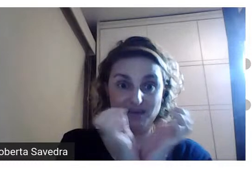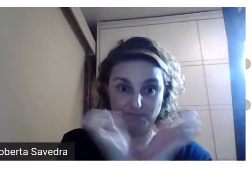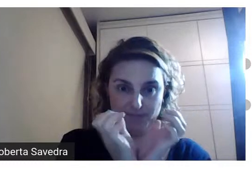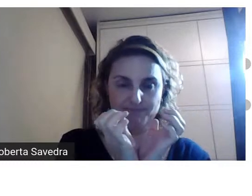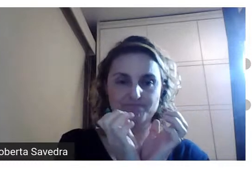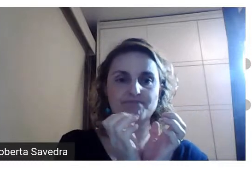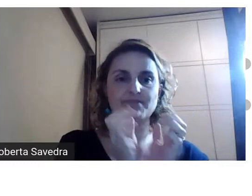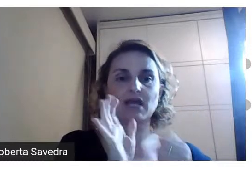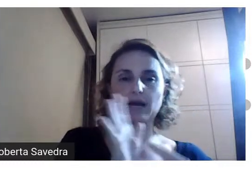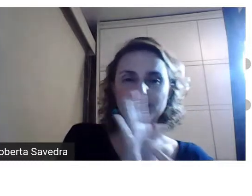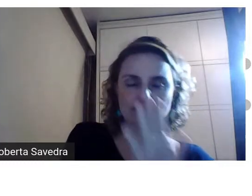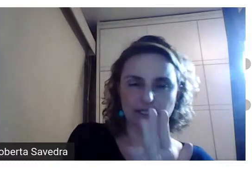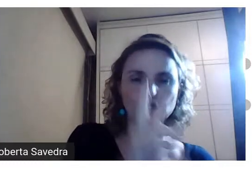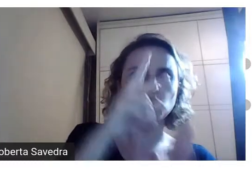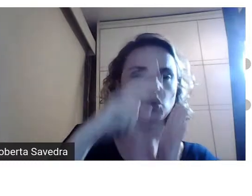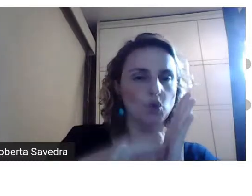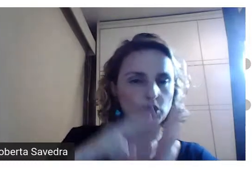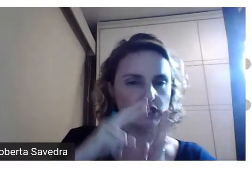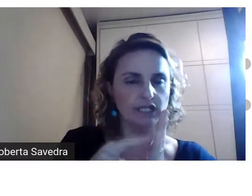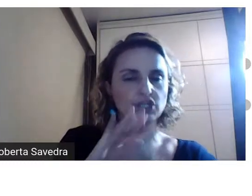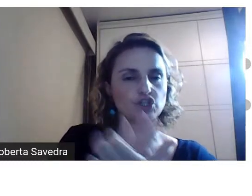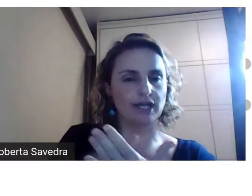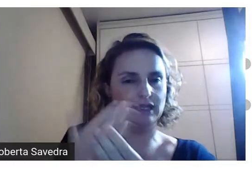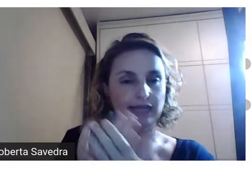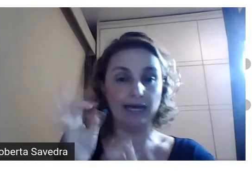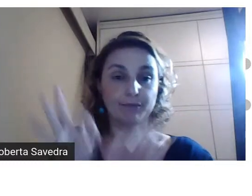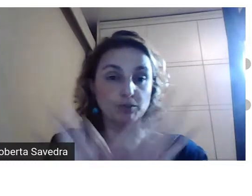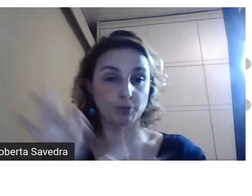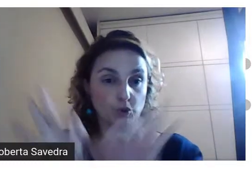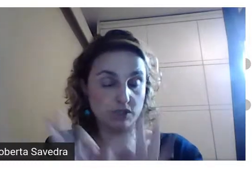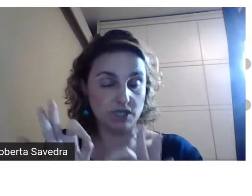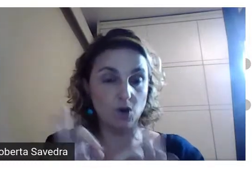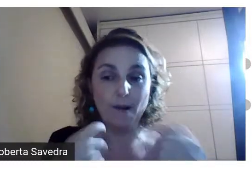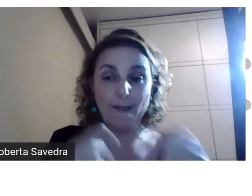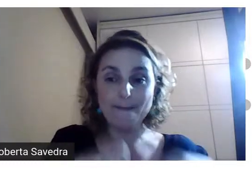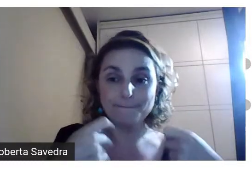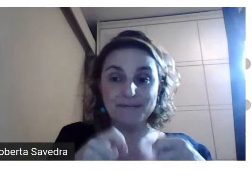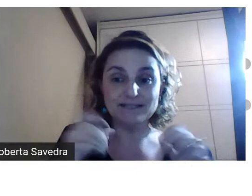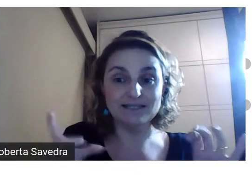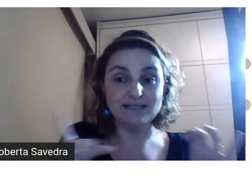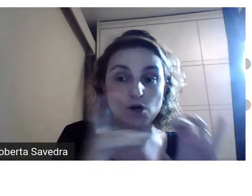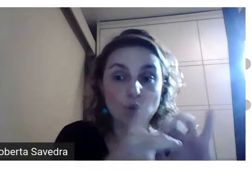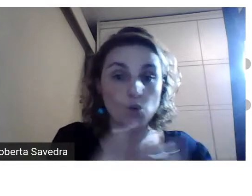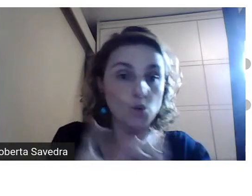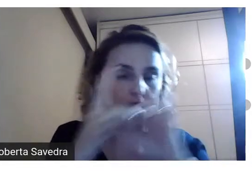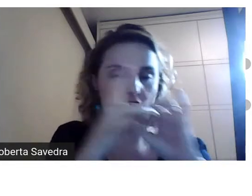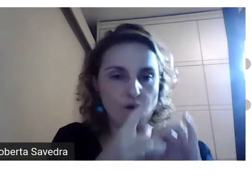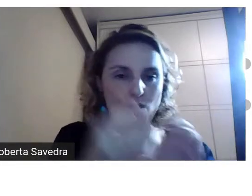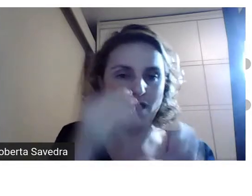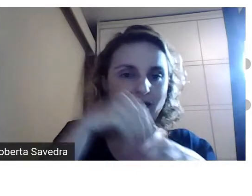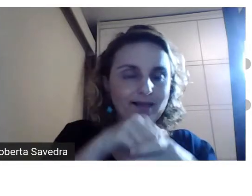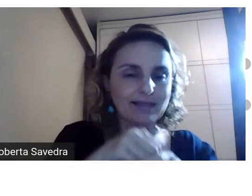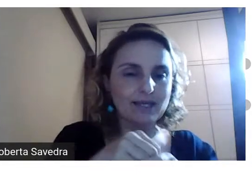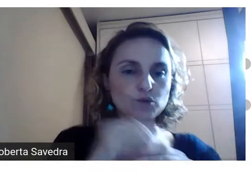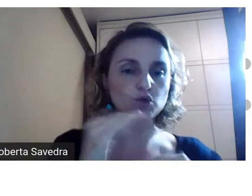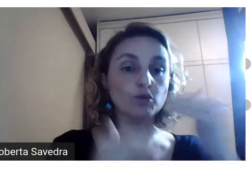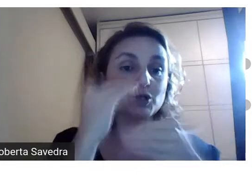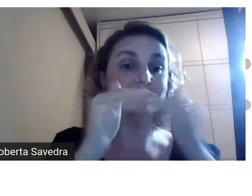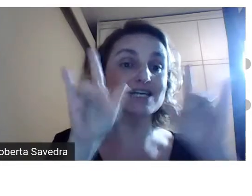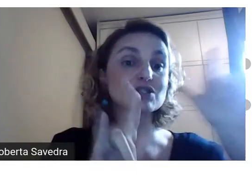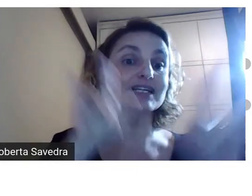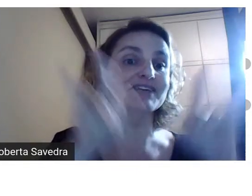no período que estamos vivendo e nós temos dentro da TVI uma equipe de apresentadores